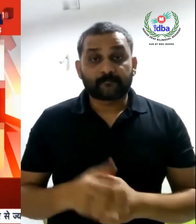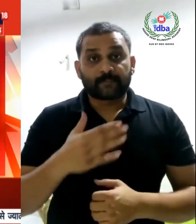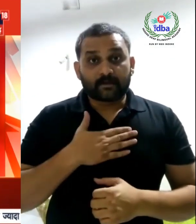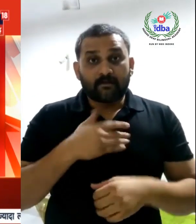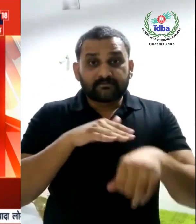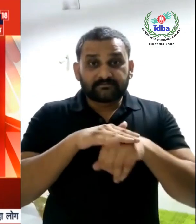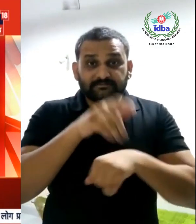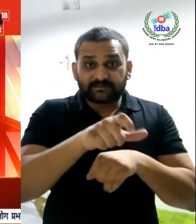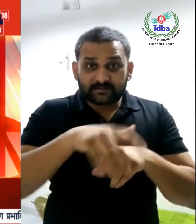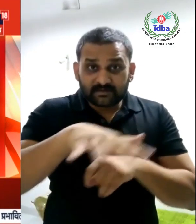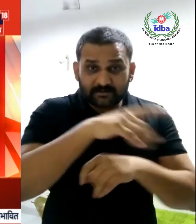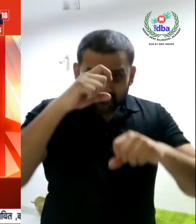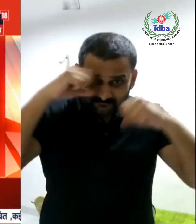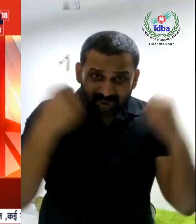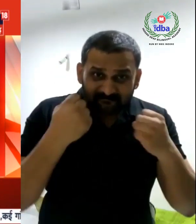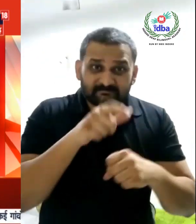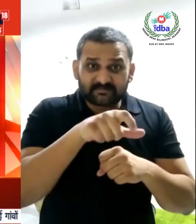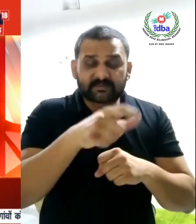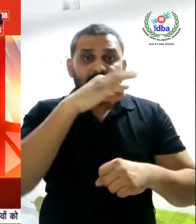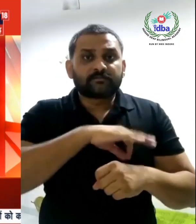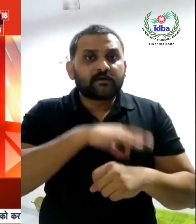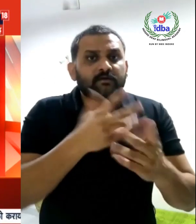हमारे मजदूरों के, श्रमिकों के हितों की